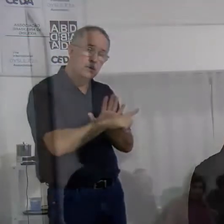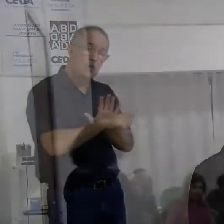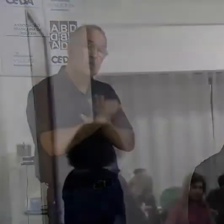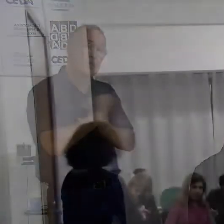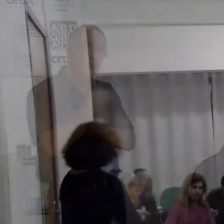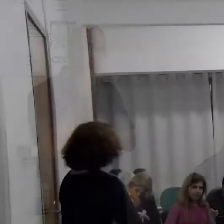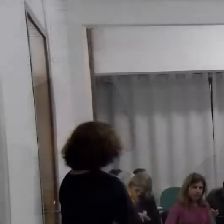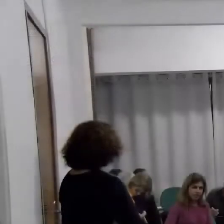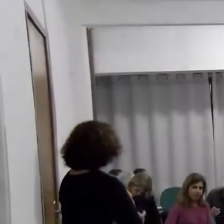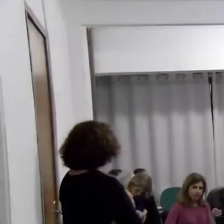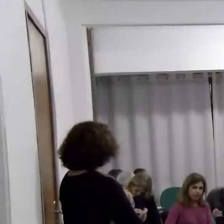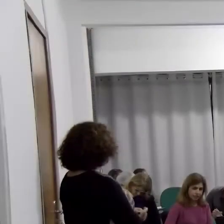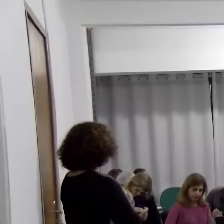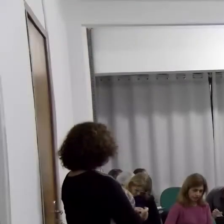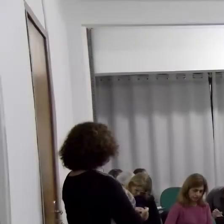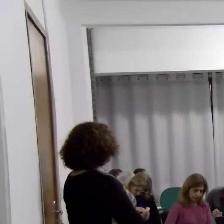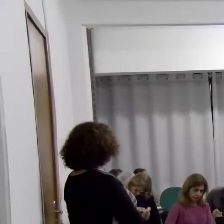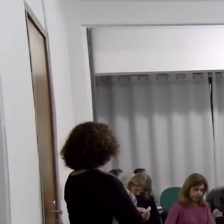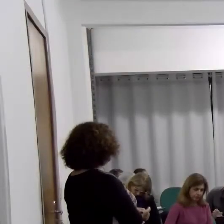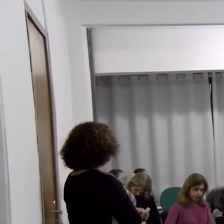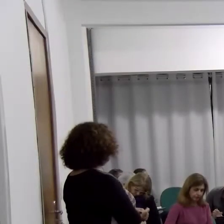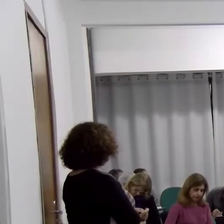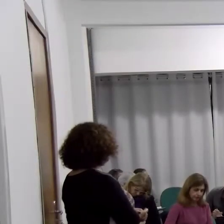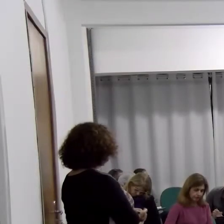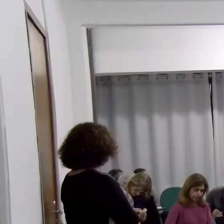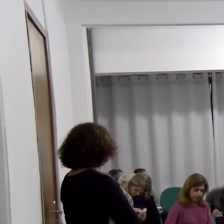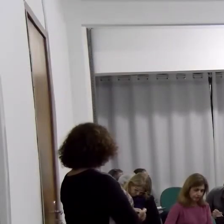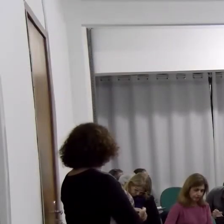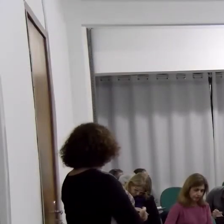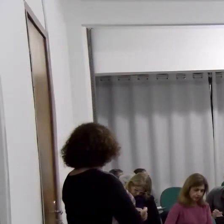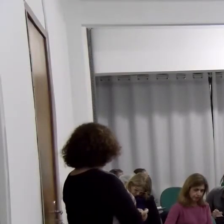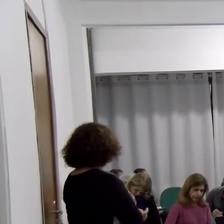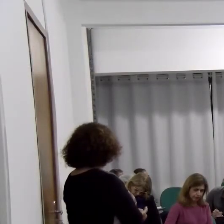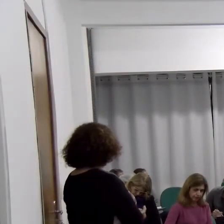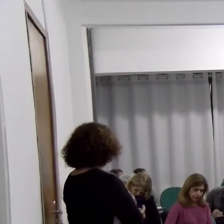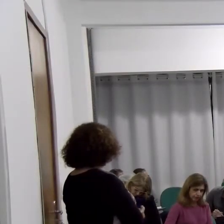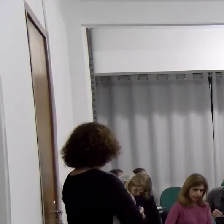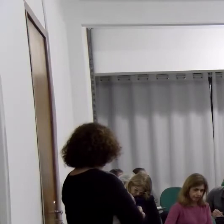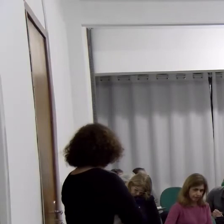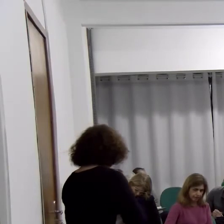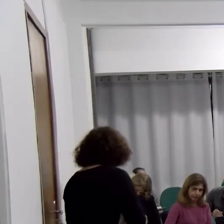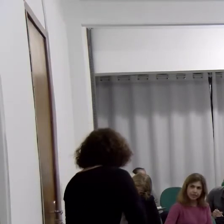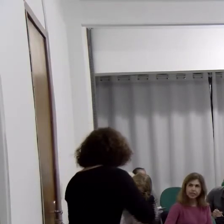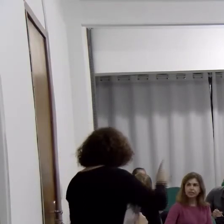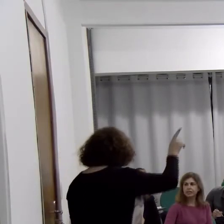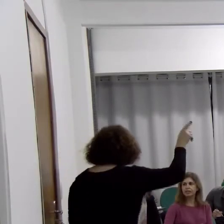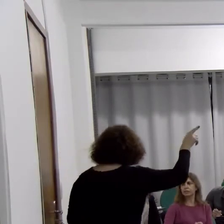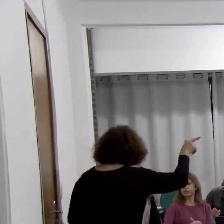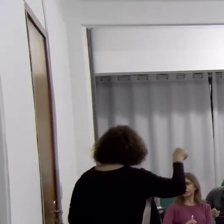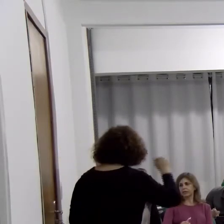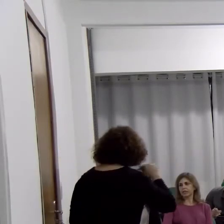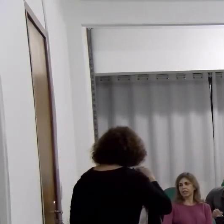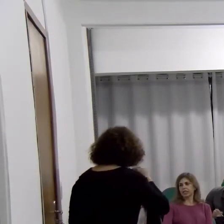teste identifica crianças de risco ou já é um sinal de que tem dislexia?